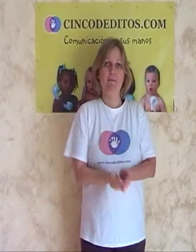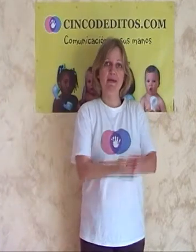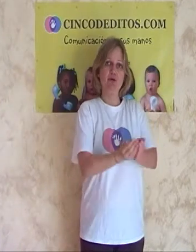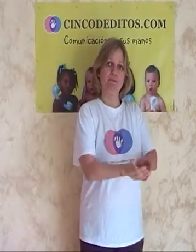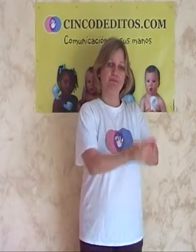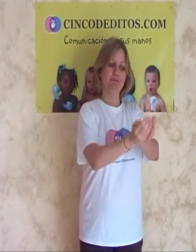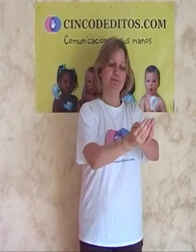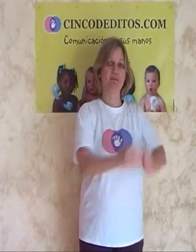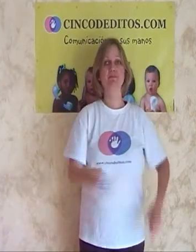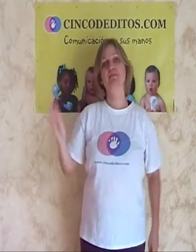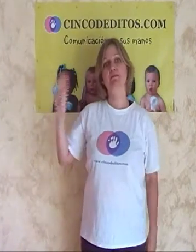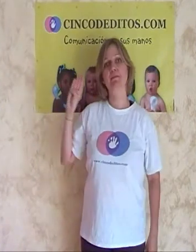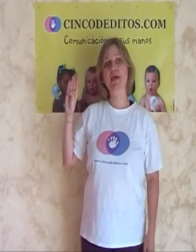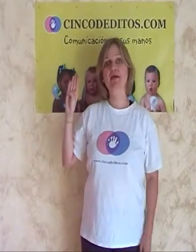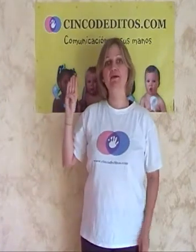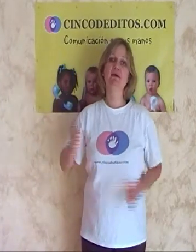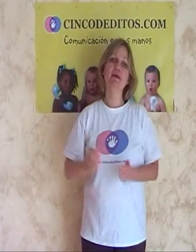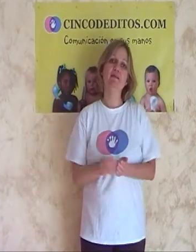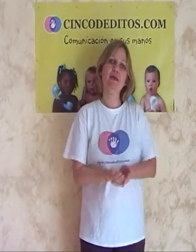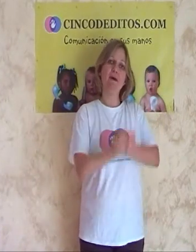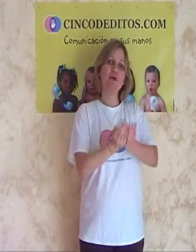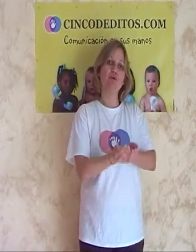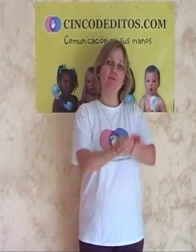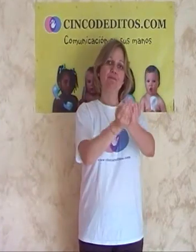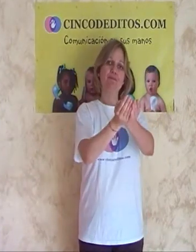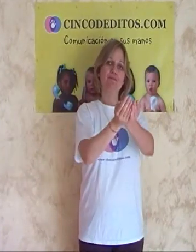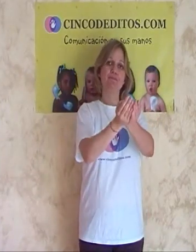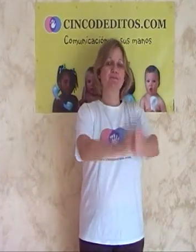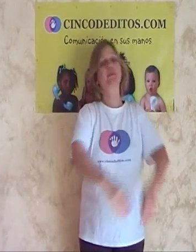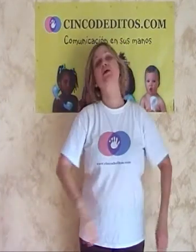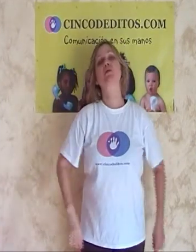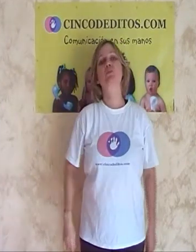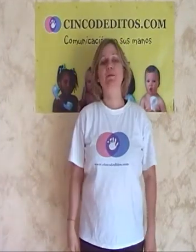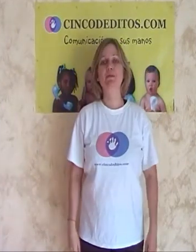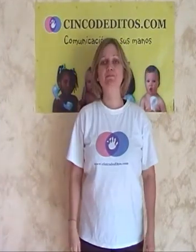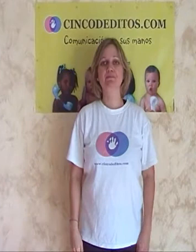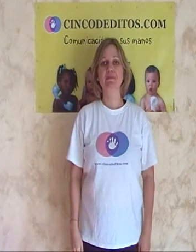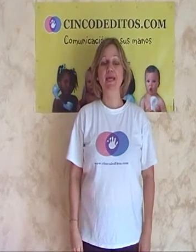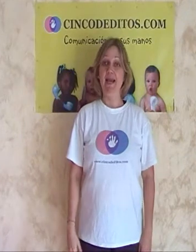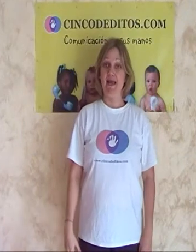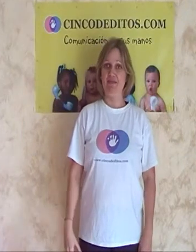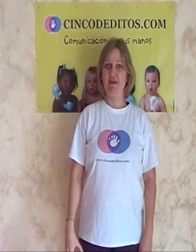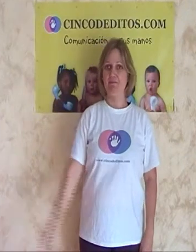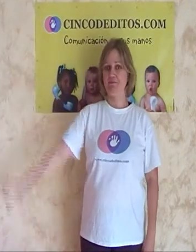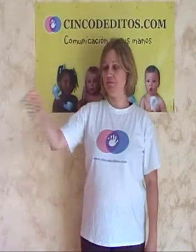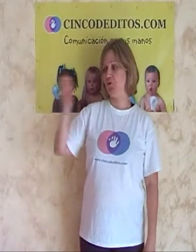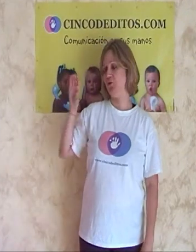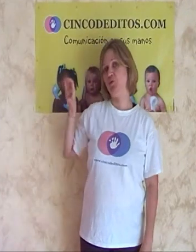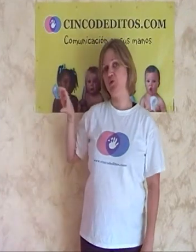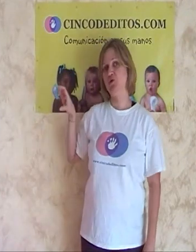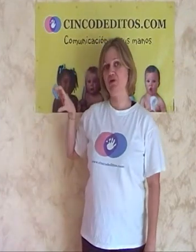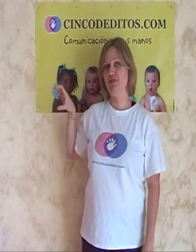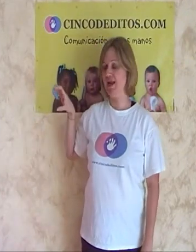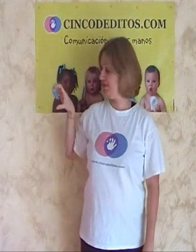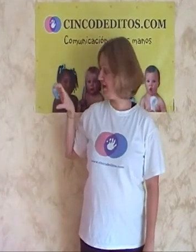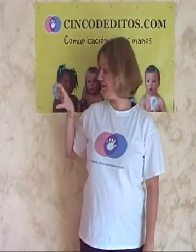barco. B de barco. Muy bien. La C, todo el mundo conoce la C.